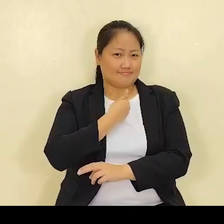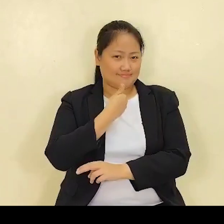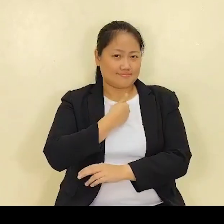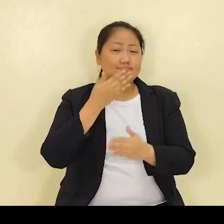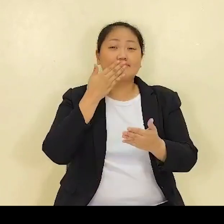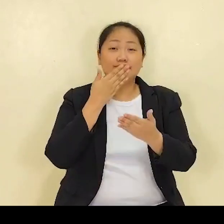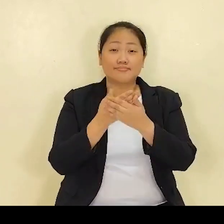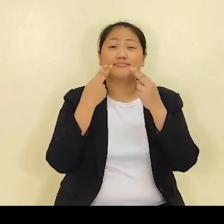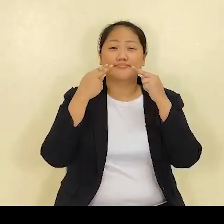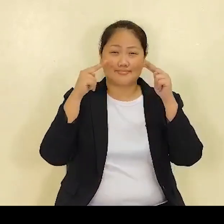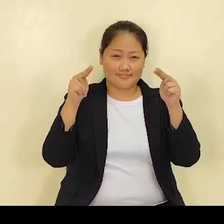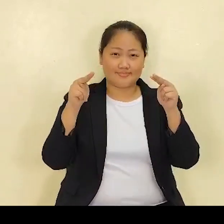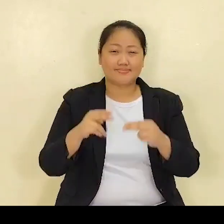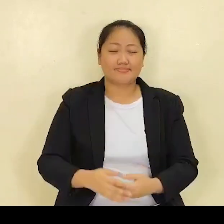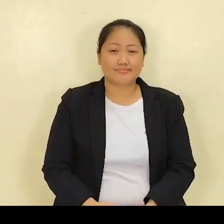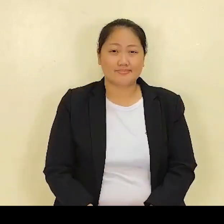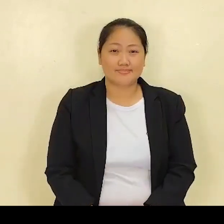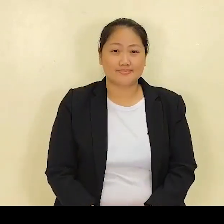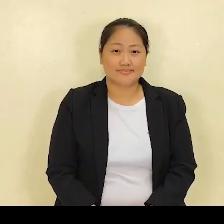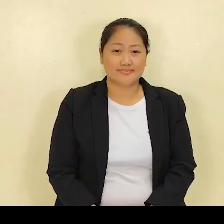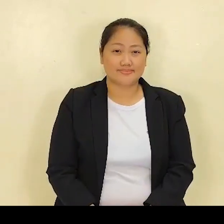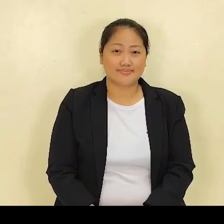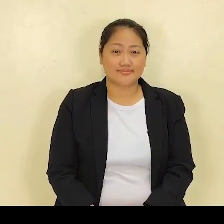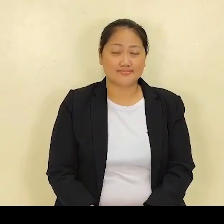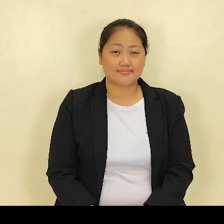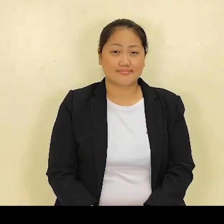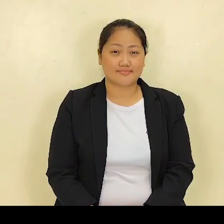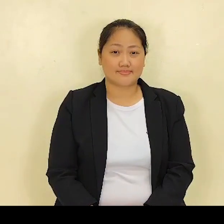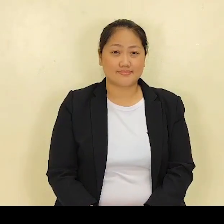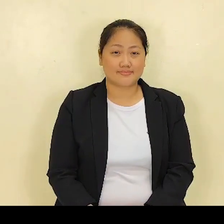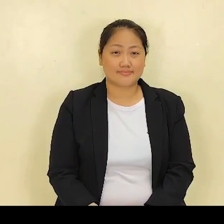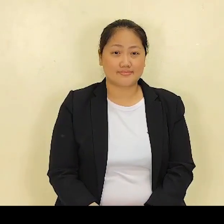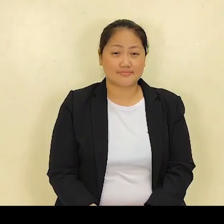sarili sa pagpapahayag ng mabuting balita.